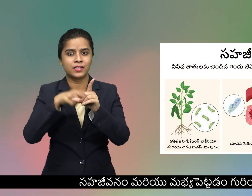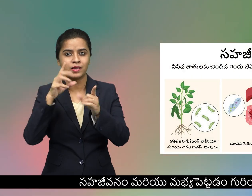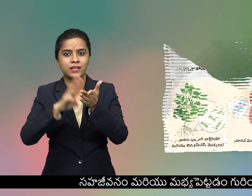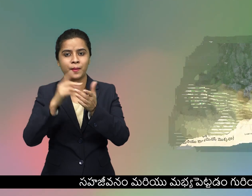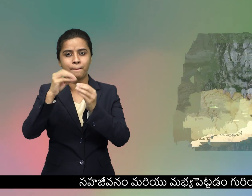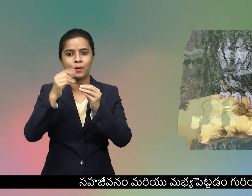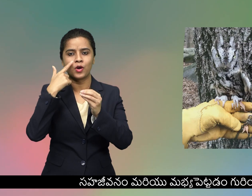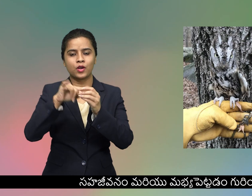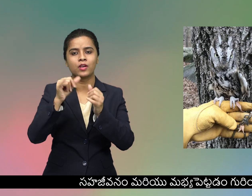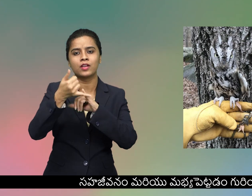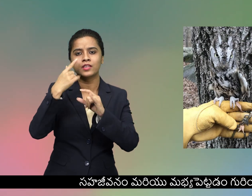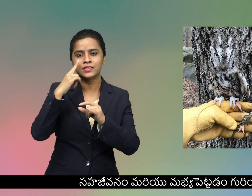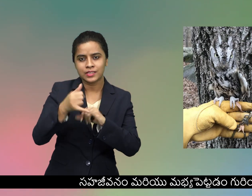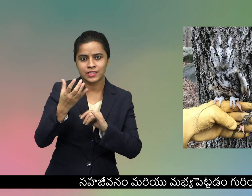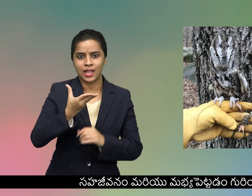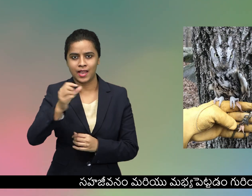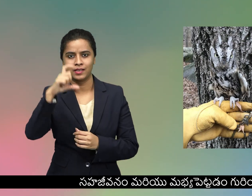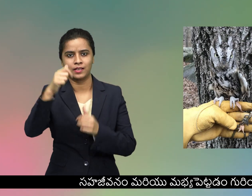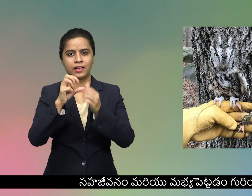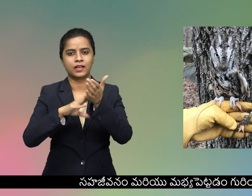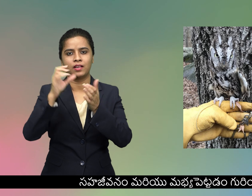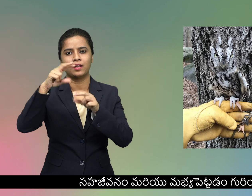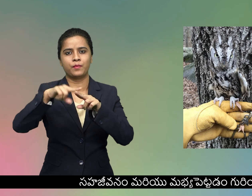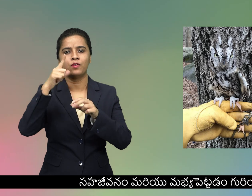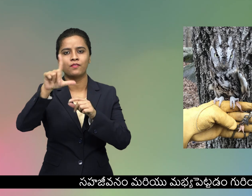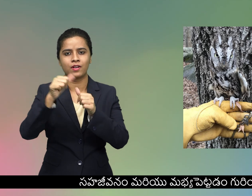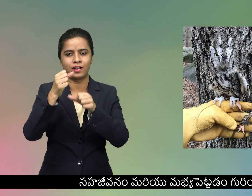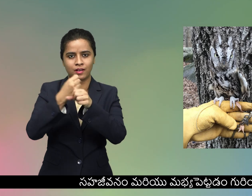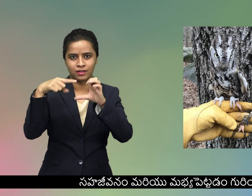సహజీవనం మరియు మభ్యపెట్టడం గురించి